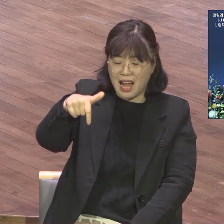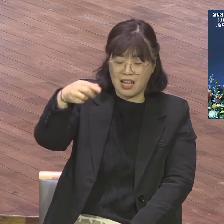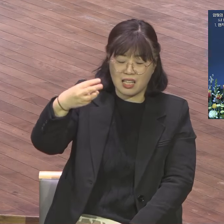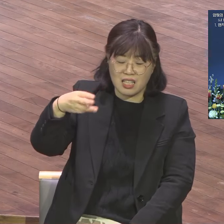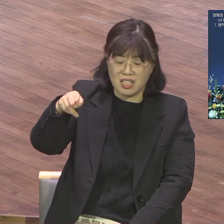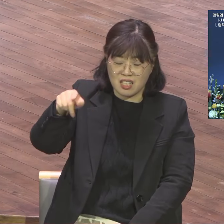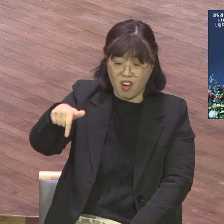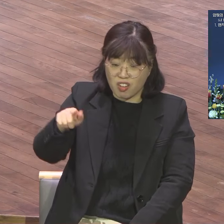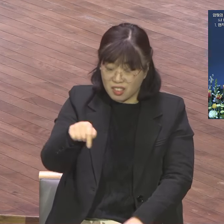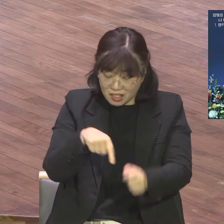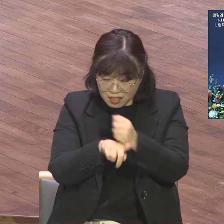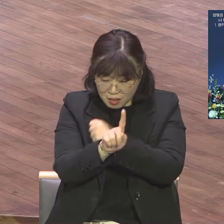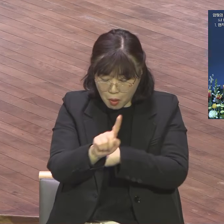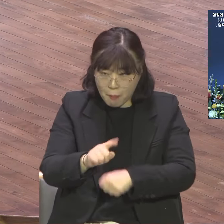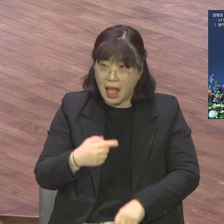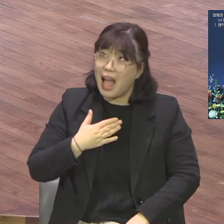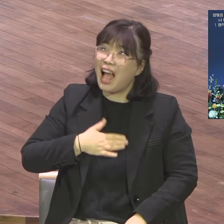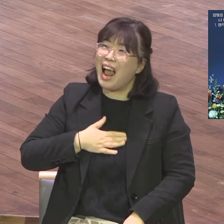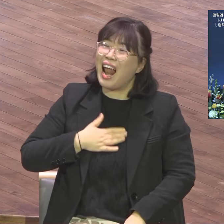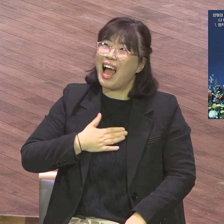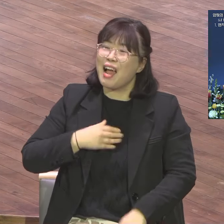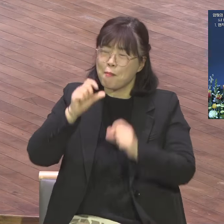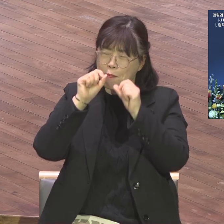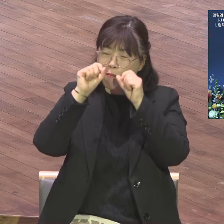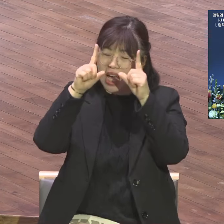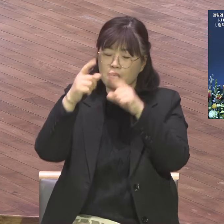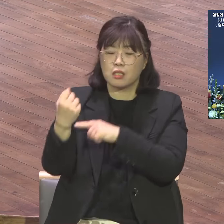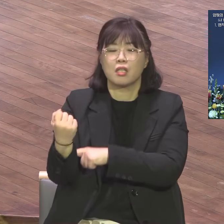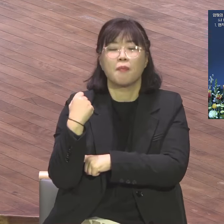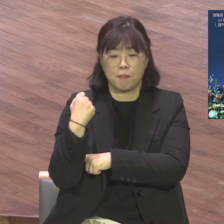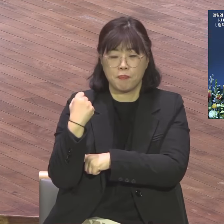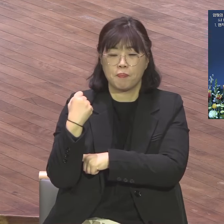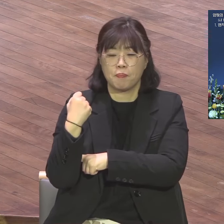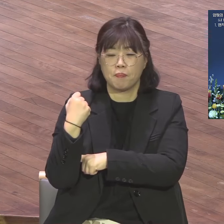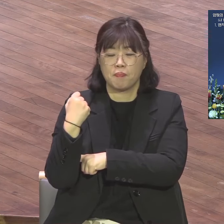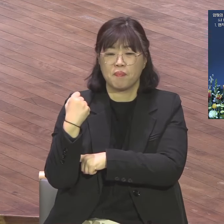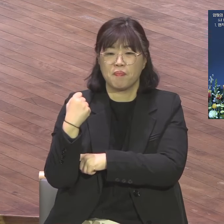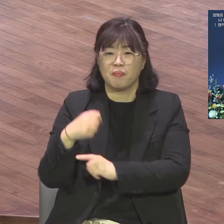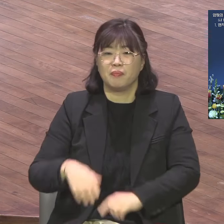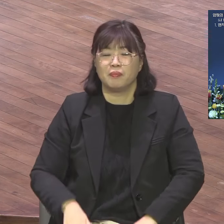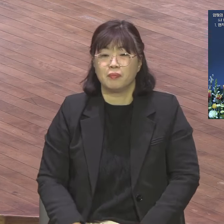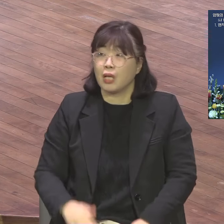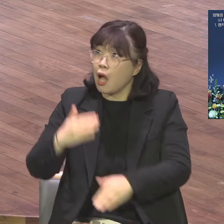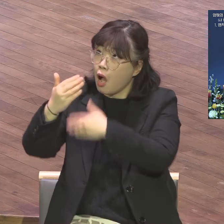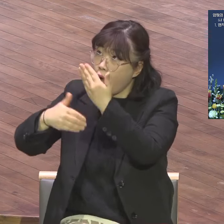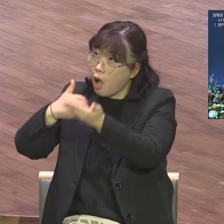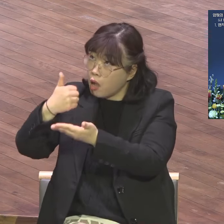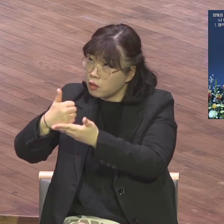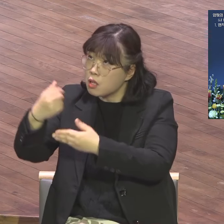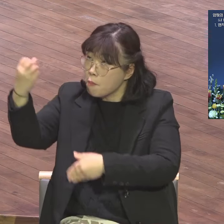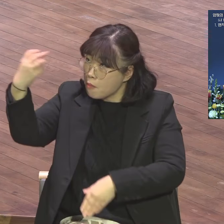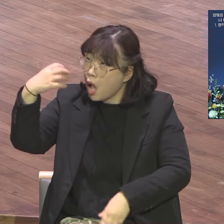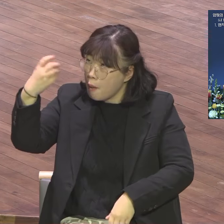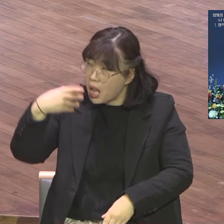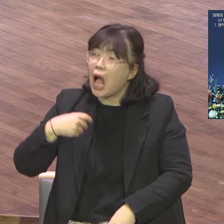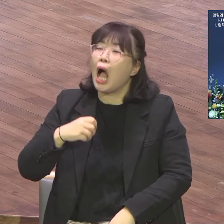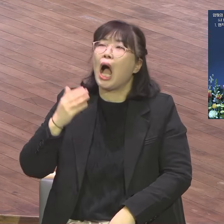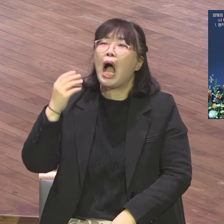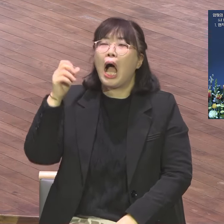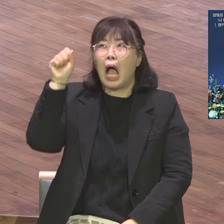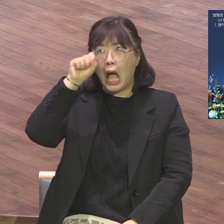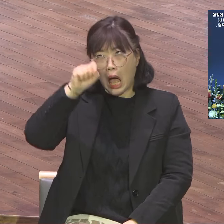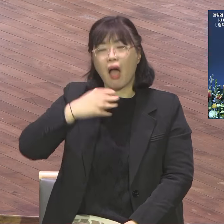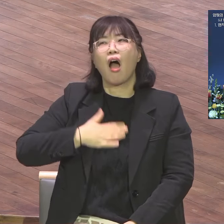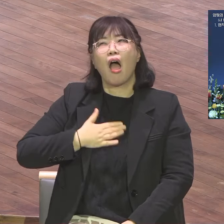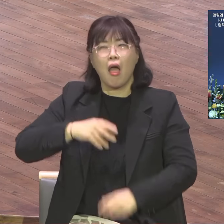있는 힘. 알아서 깨달을 수 있는 힘. 하나님의 뜻과 계획이 어디에 있는지 내가